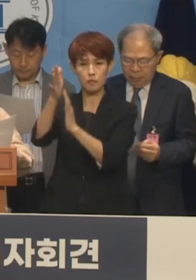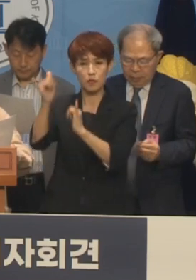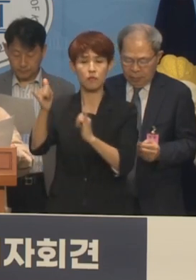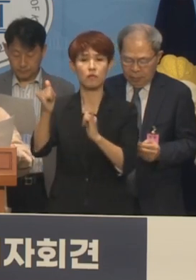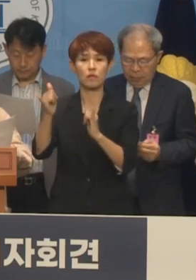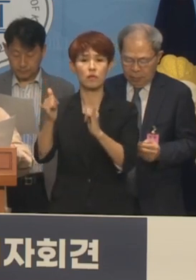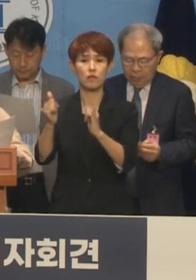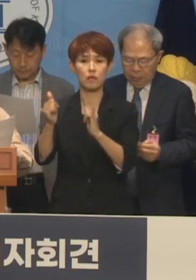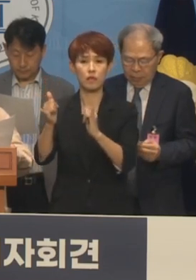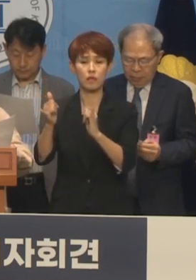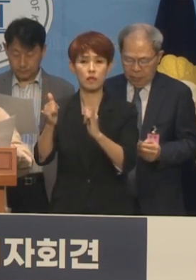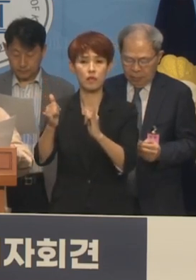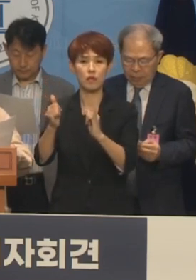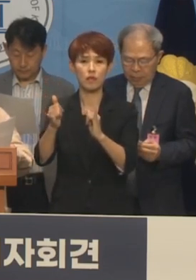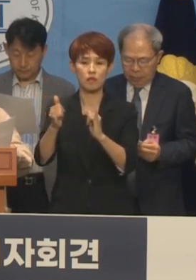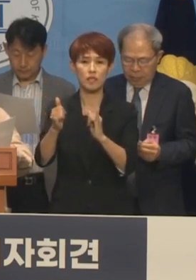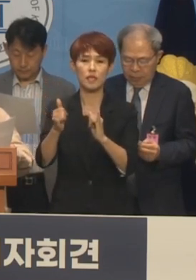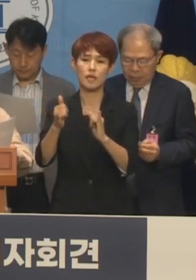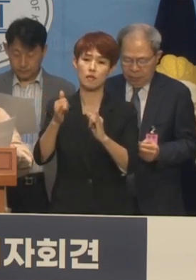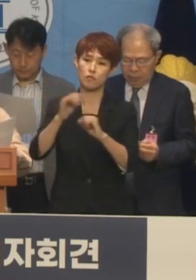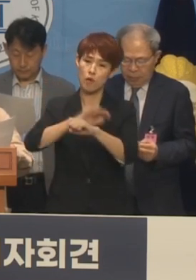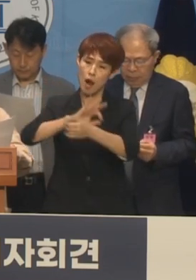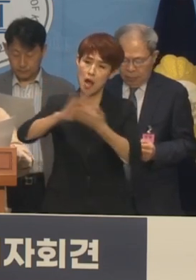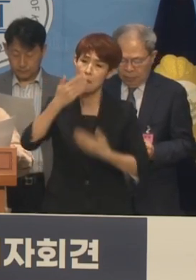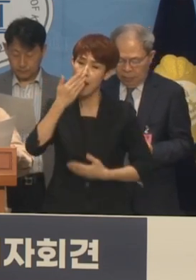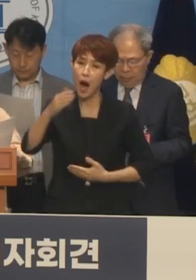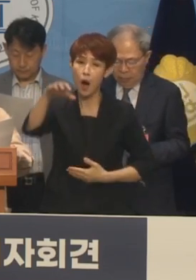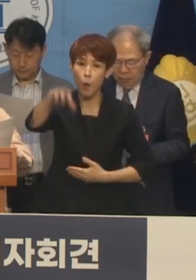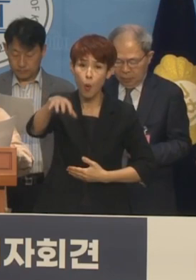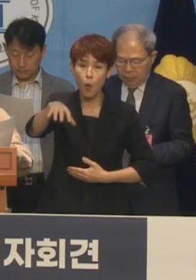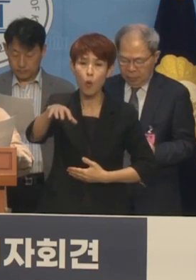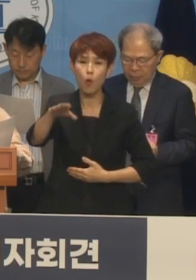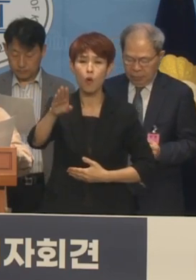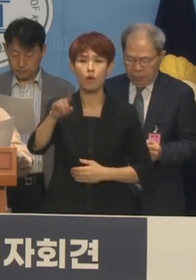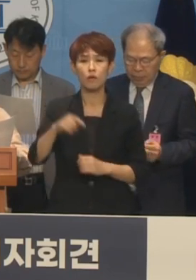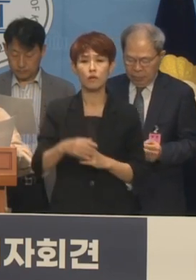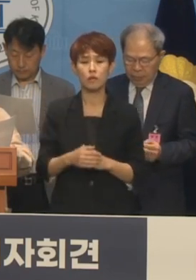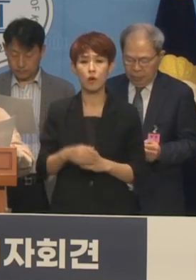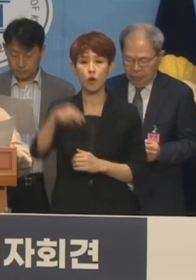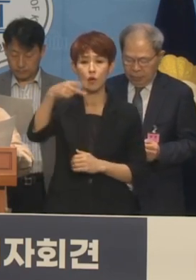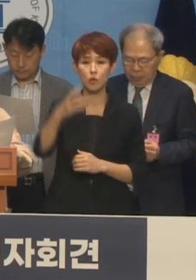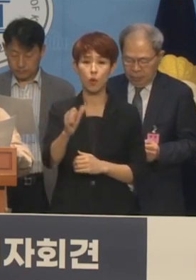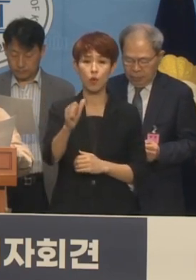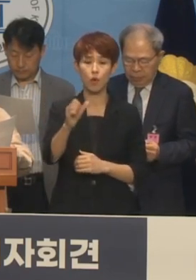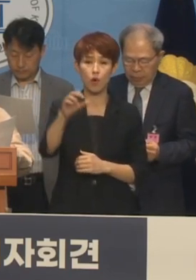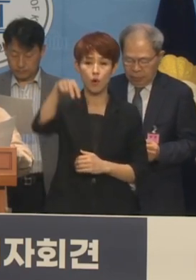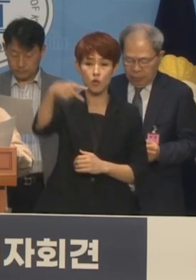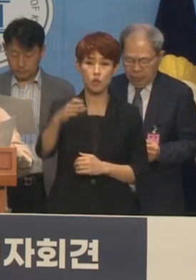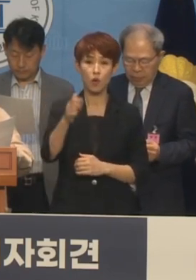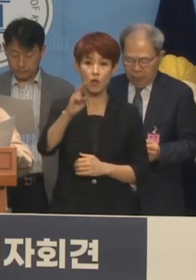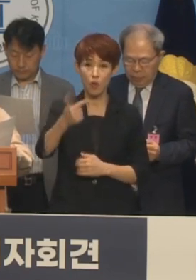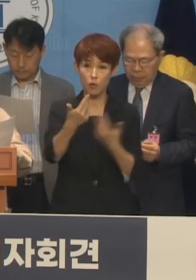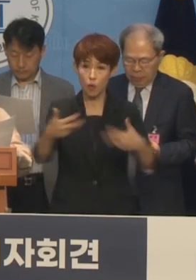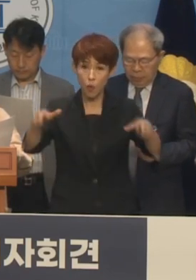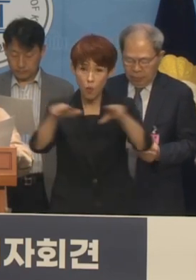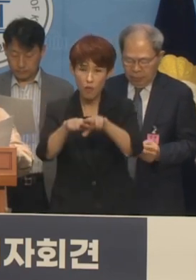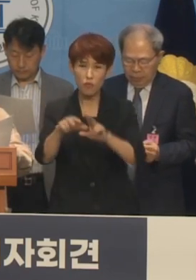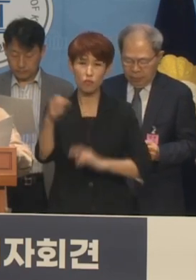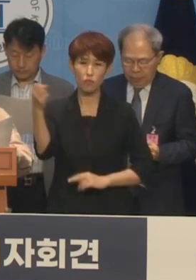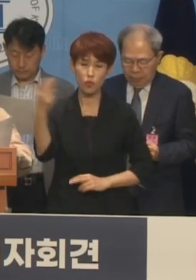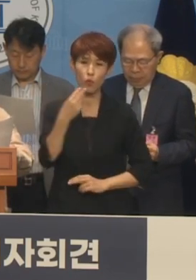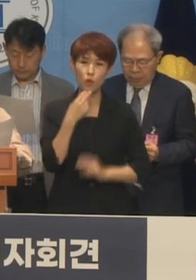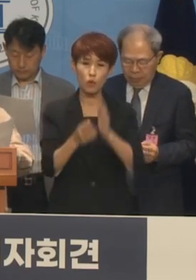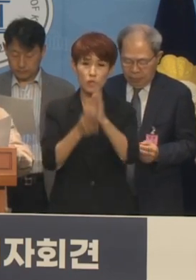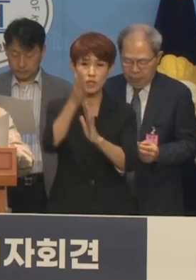돌아와 북악산과 인왕산을 동시에 조망할 수 있는 송년공원을 또다시 서울